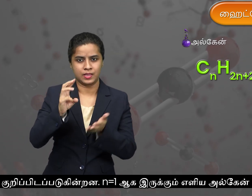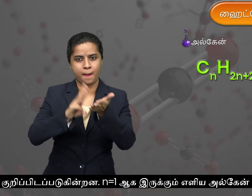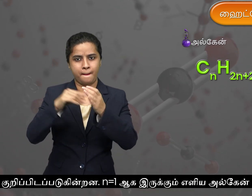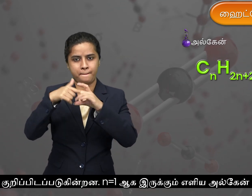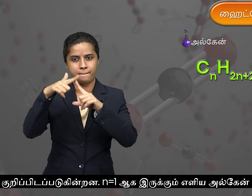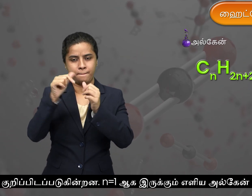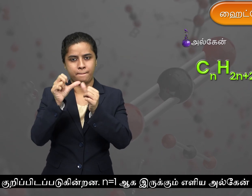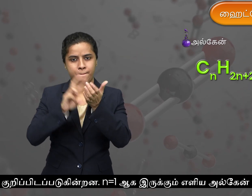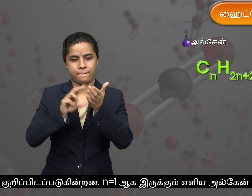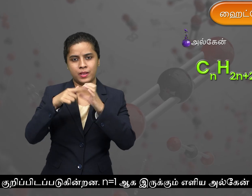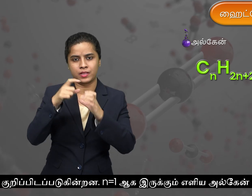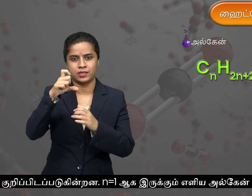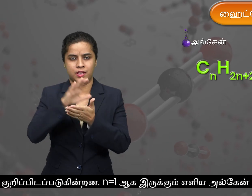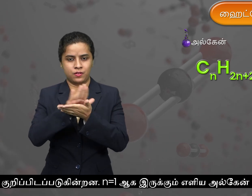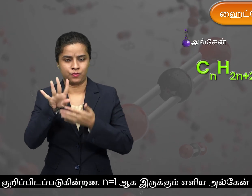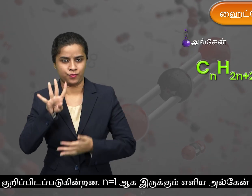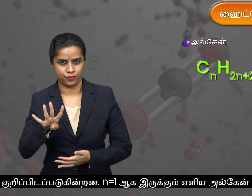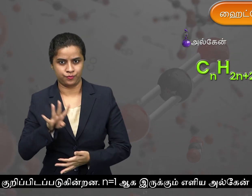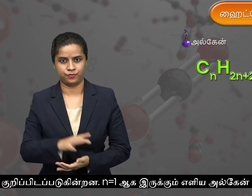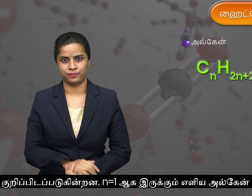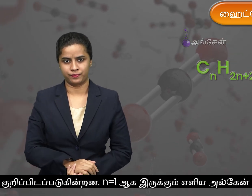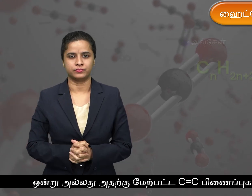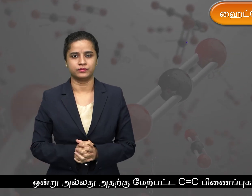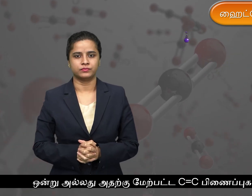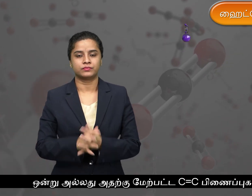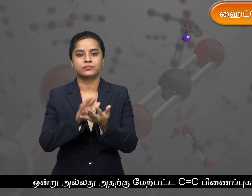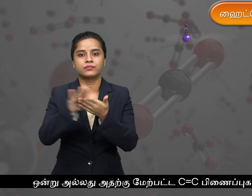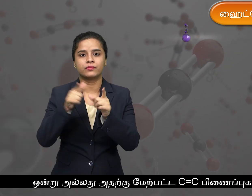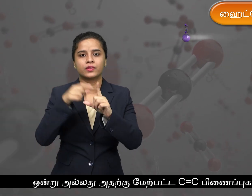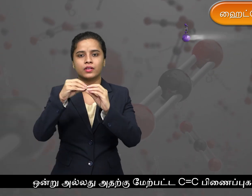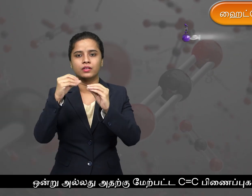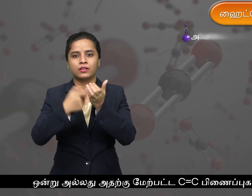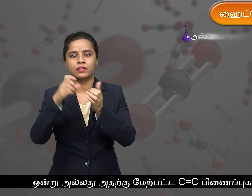அதாவது CH4 ஆகும். 1 அல்லது அதற்கு மேற்பட்ட